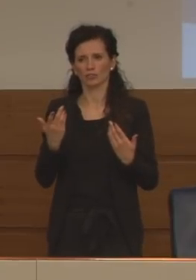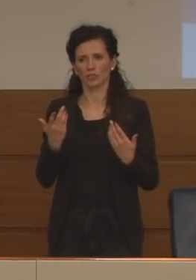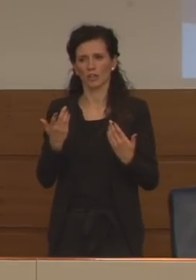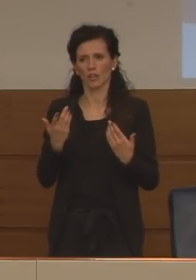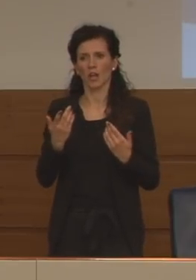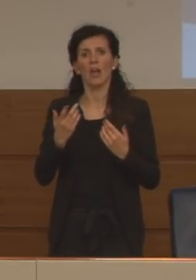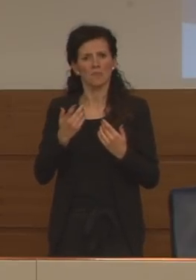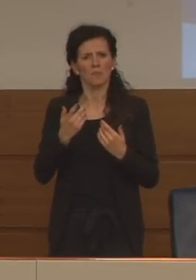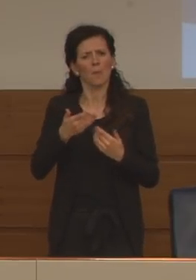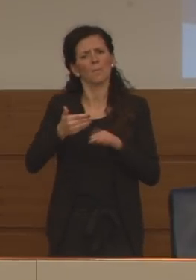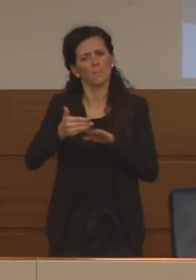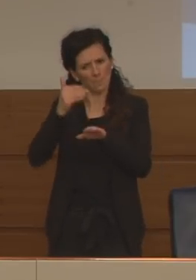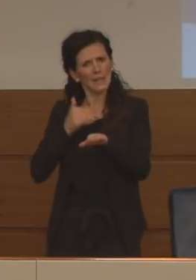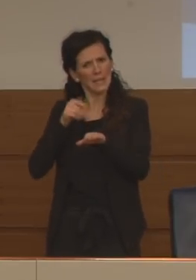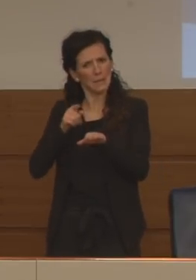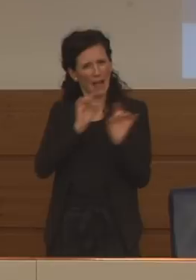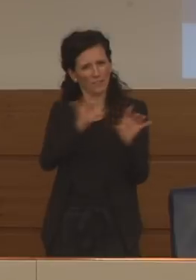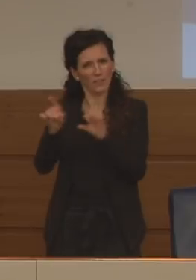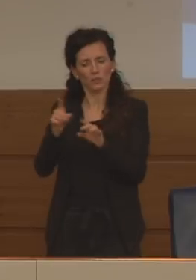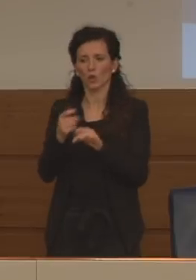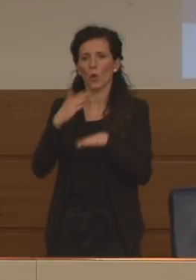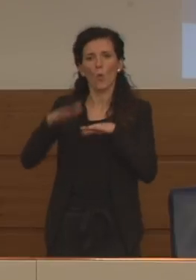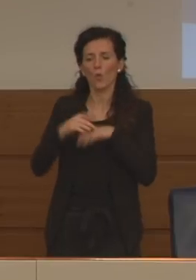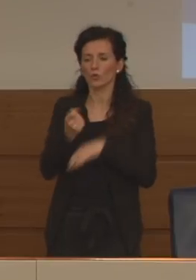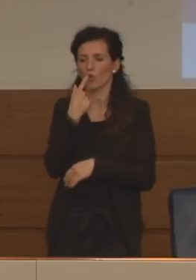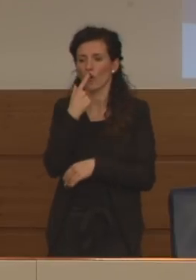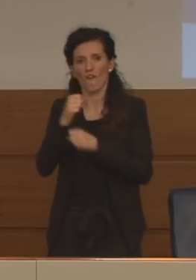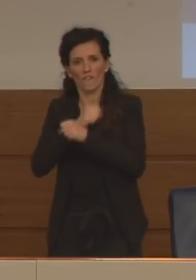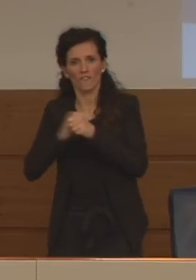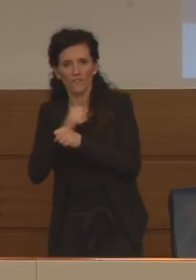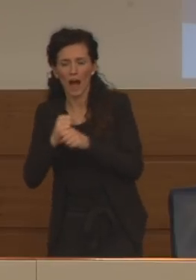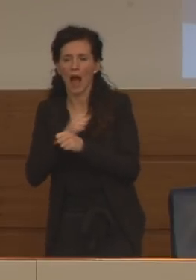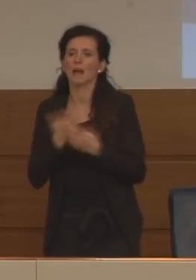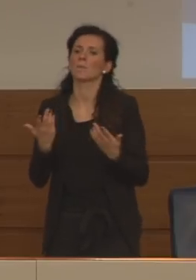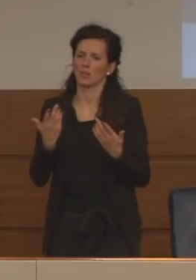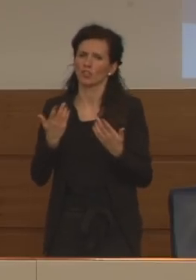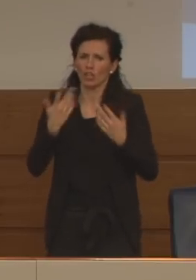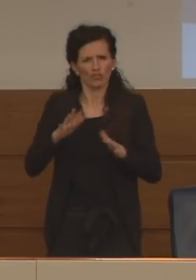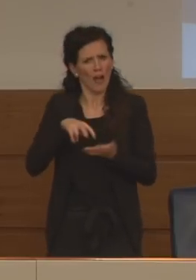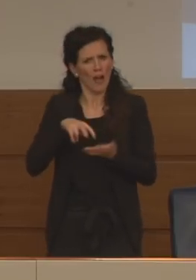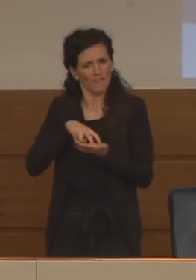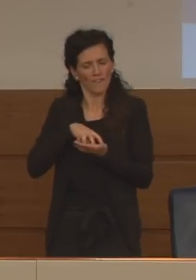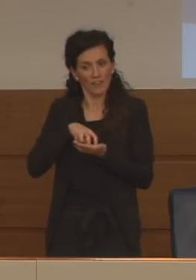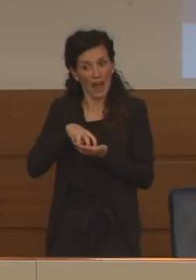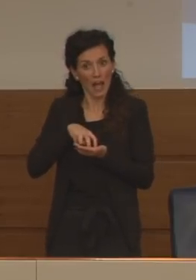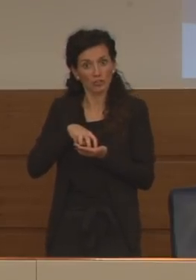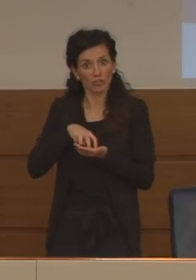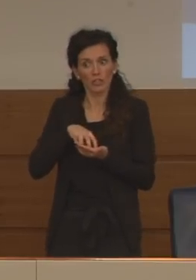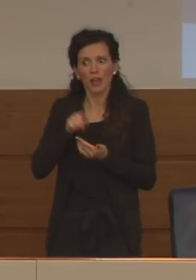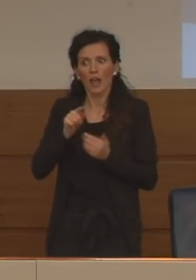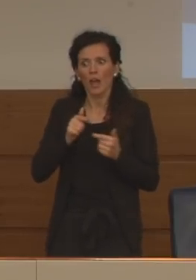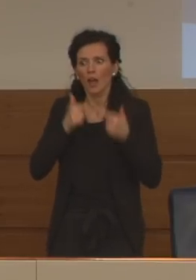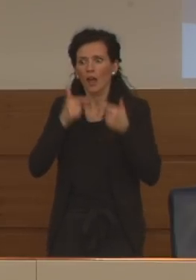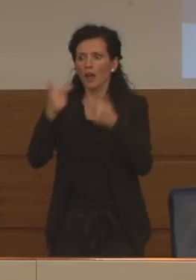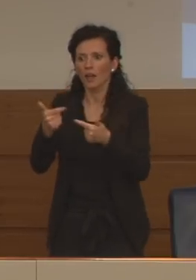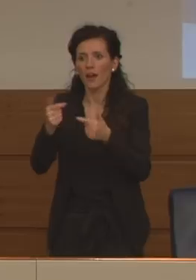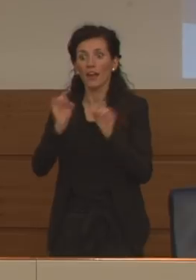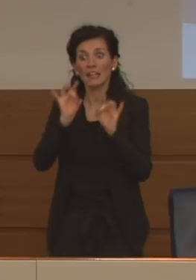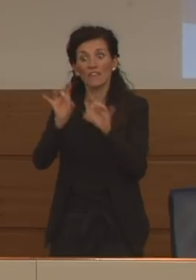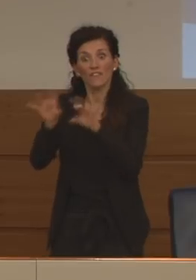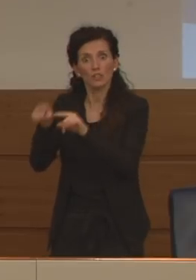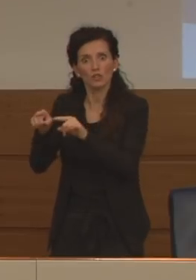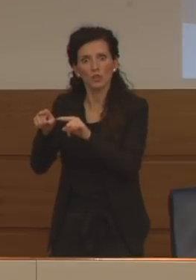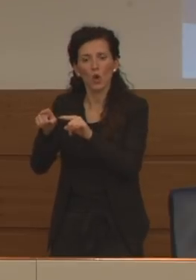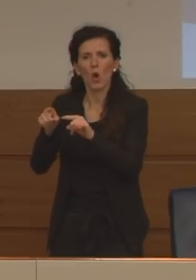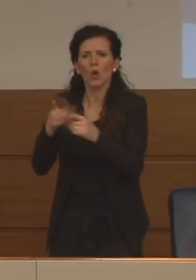farmaci da stili di vita ma che comunque portavano a una certa fragilità questa ulteriore insufficienza